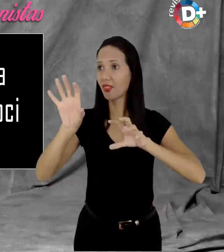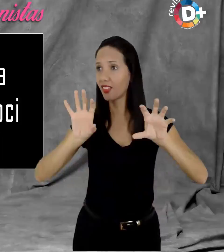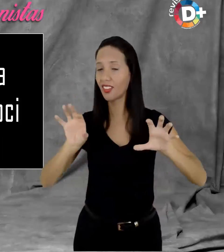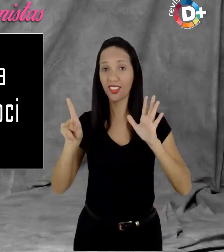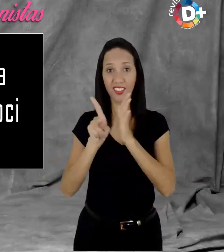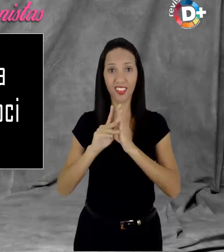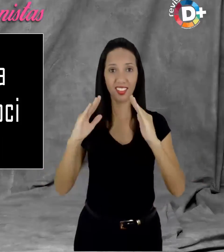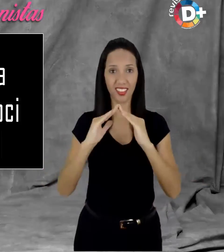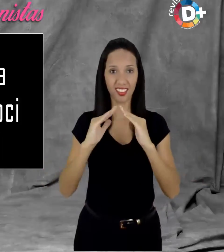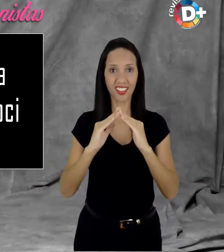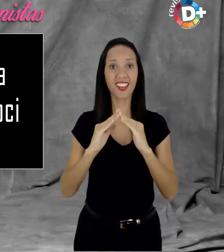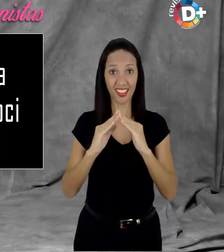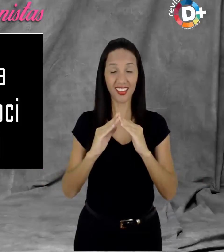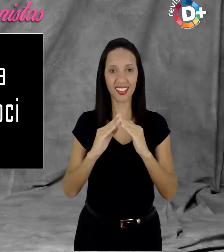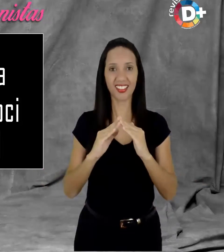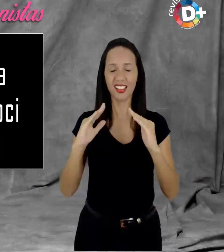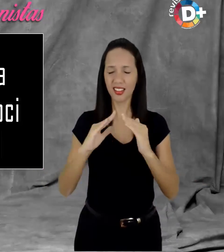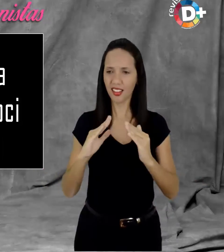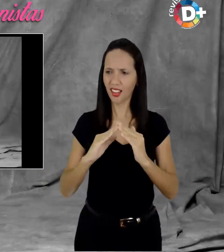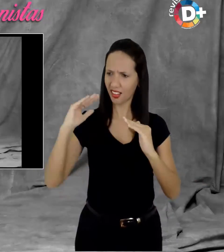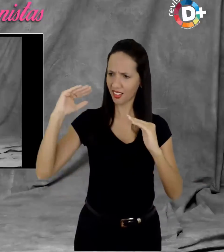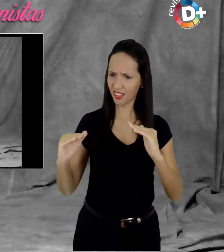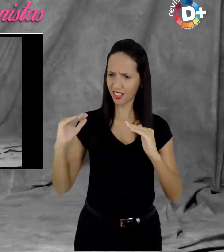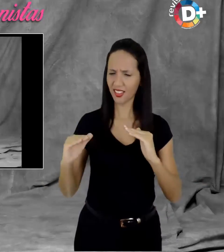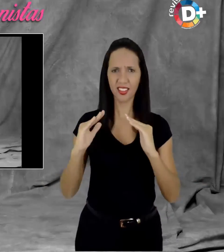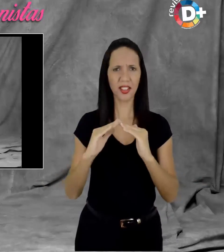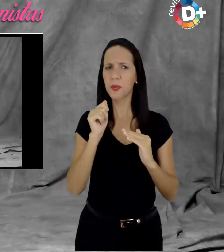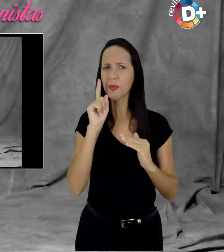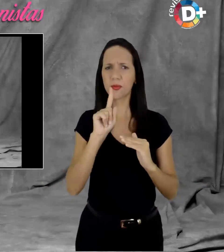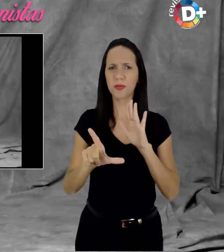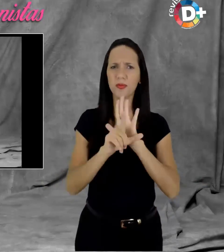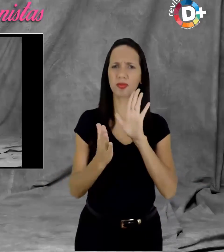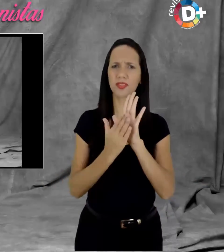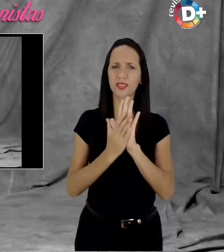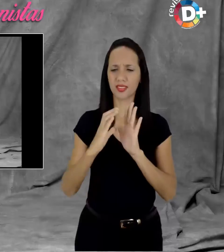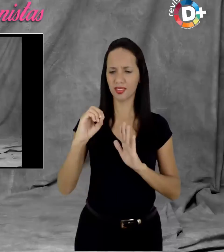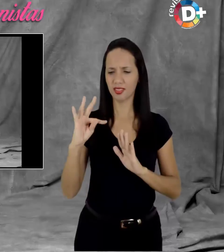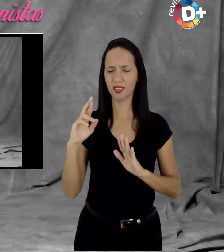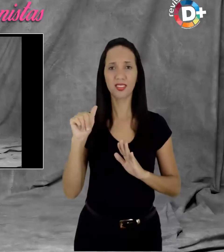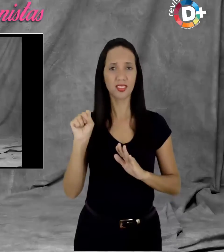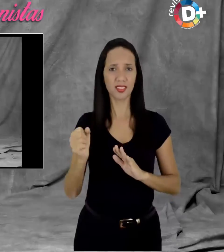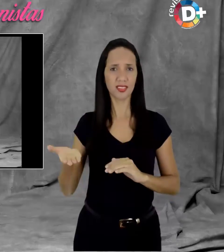casa. Criamos a casinha pequenina quando não havia lei de cotas, há 23